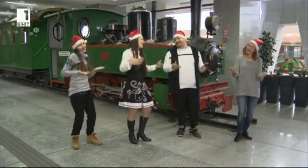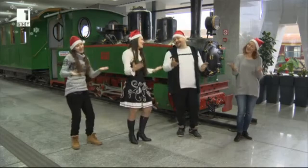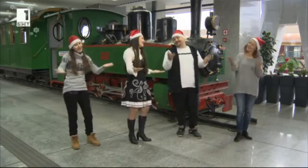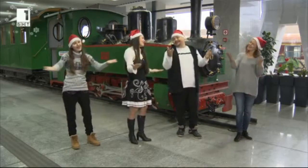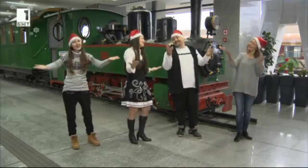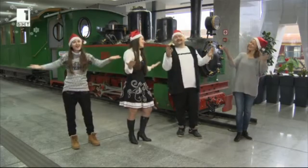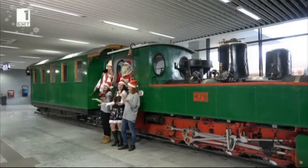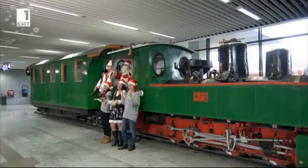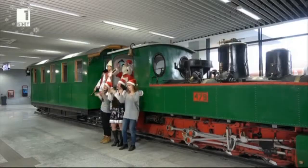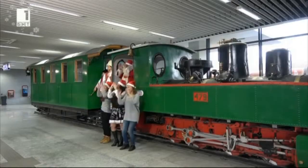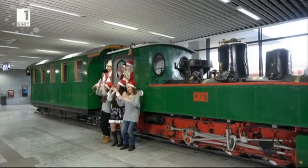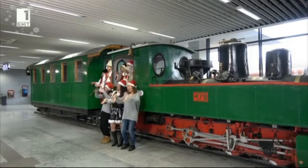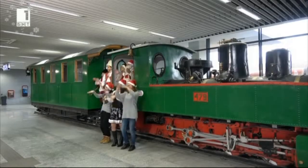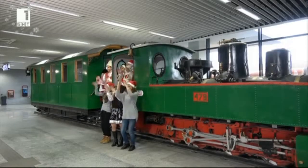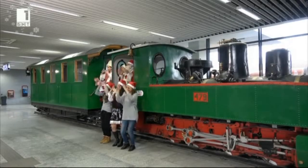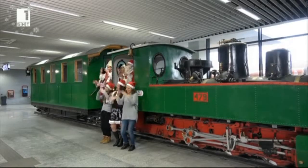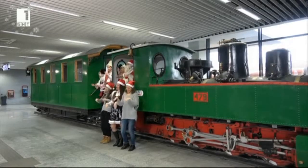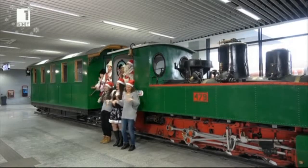Коведа, коведа,